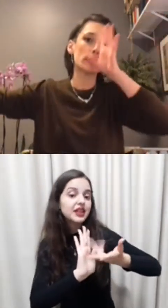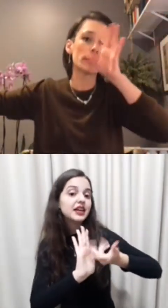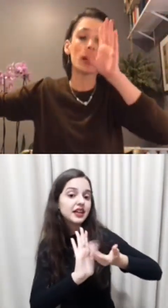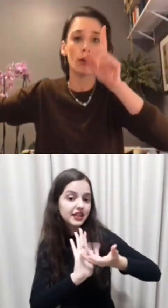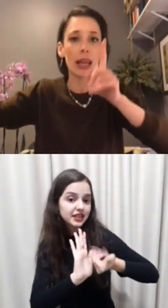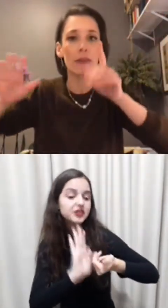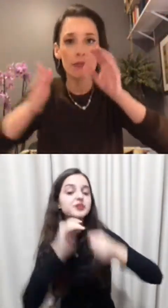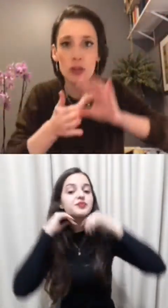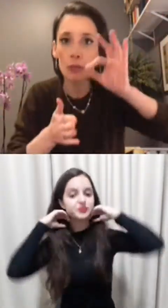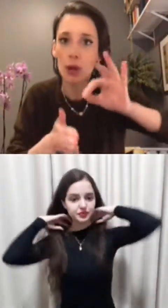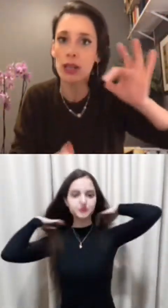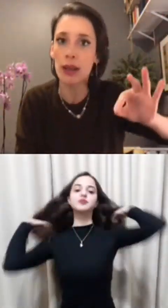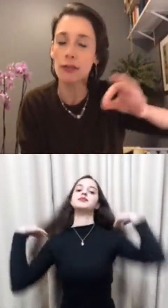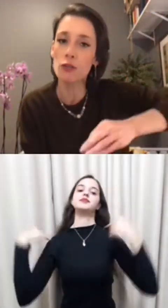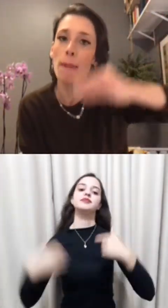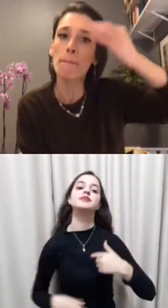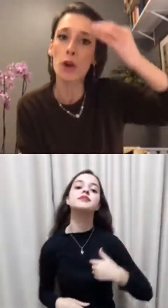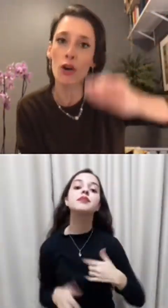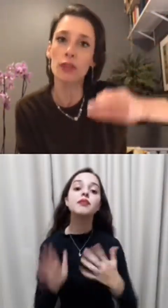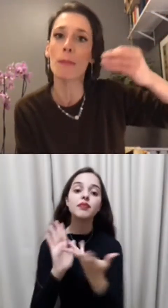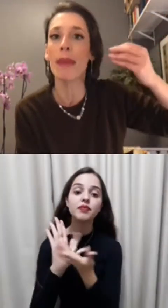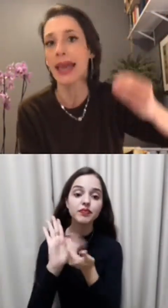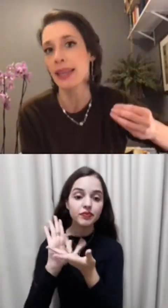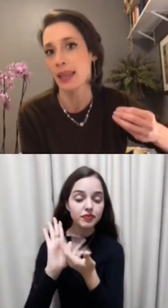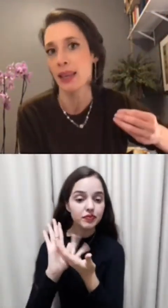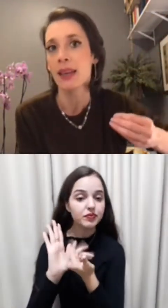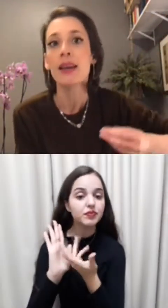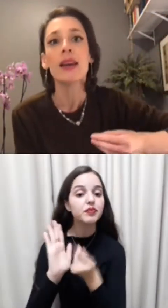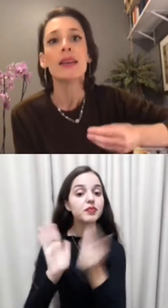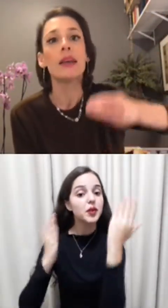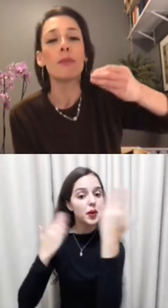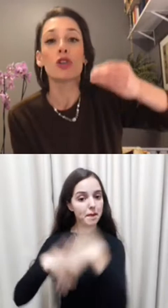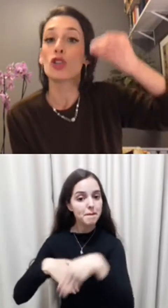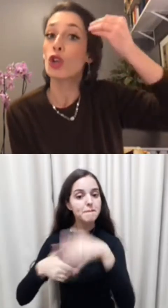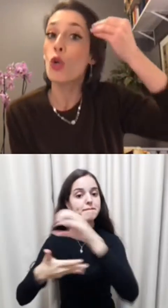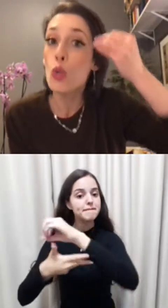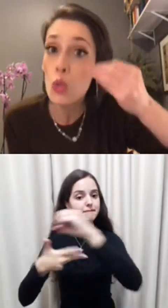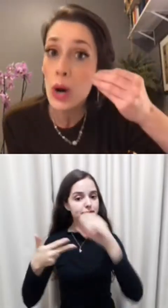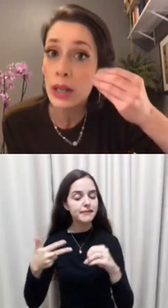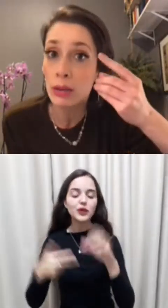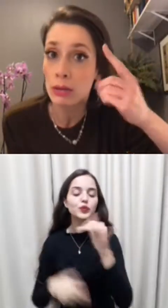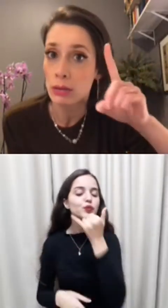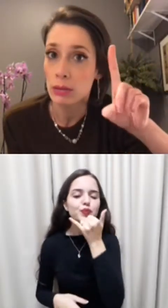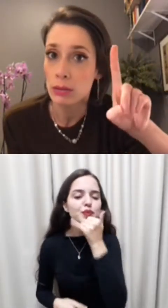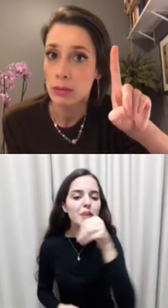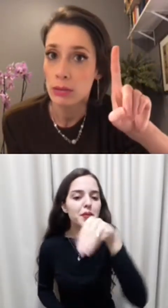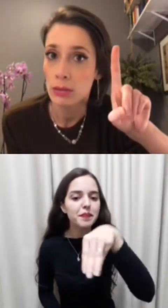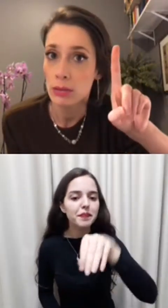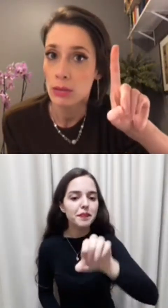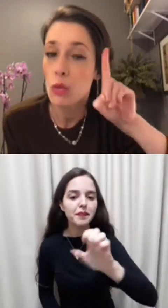intérprete de Libras. Não, ela fez o ProLibras, ela fez uma prova do MEC depois de um ano